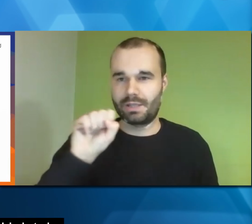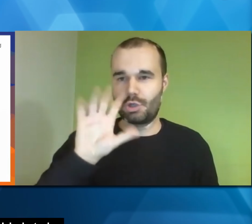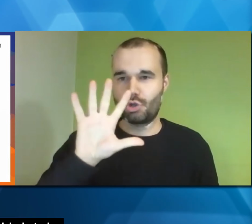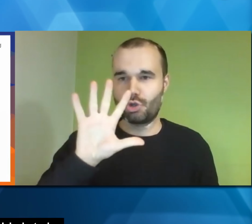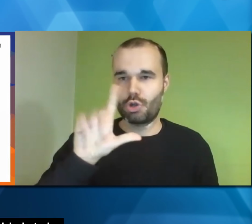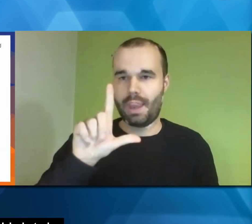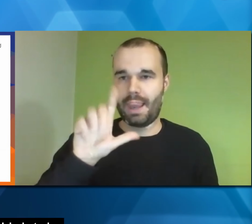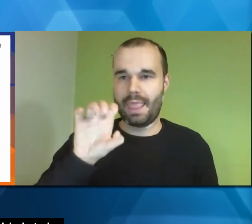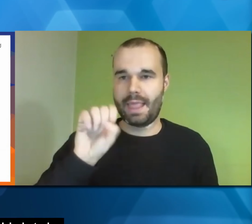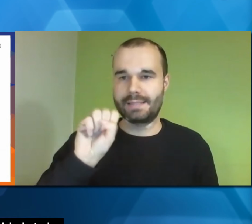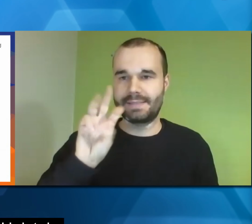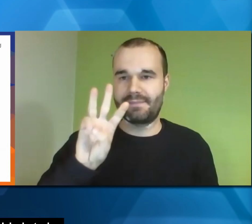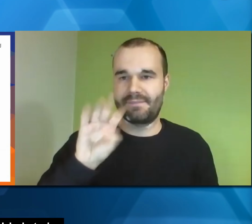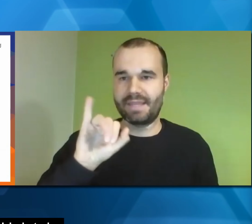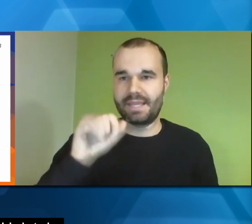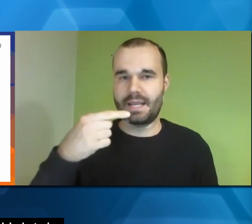Schleswig-Holstein,